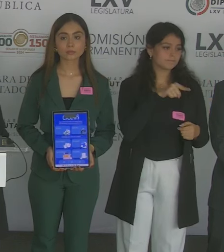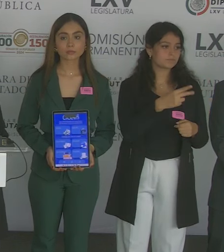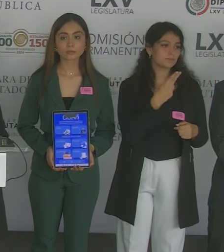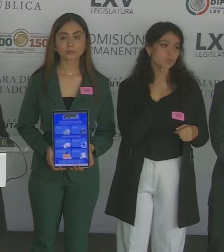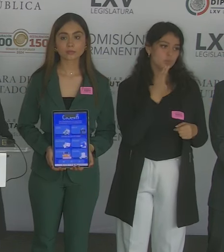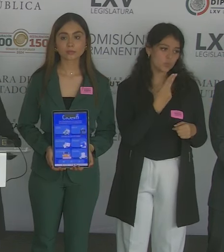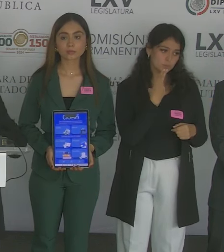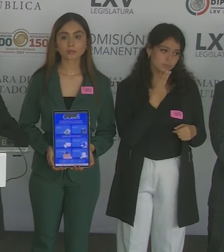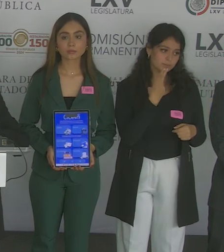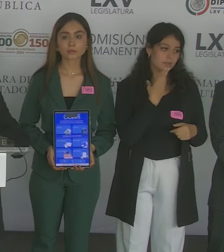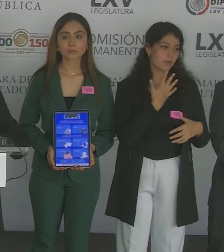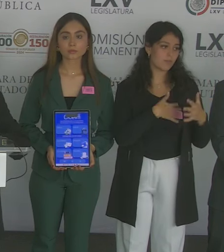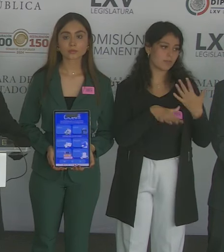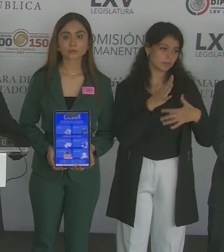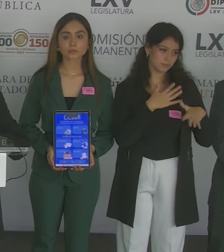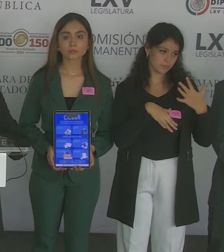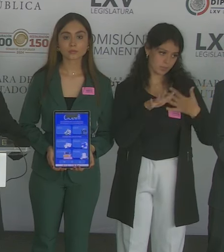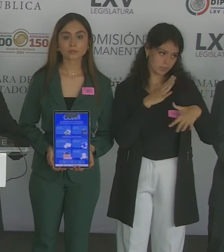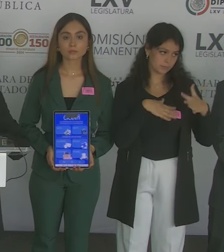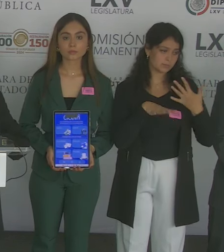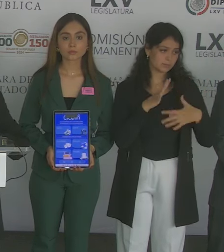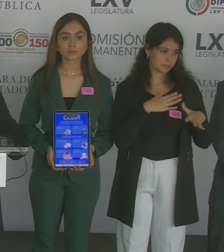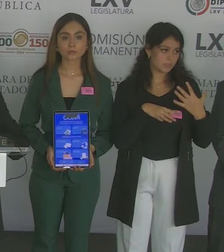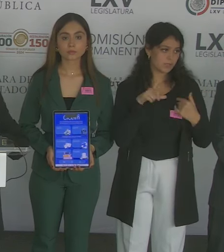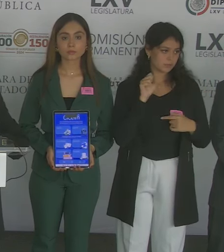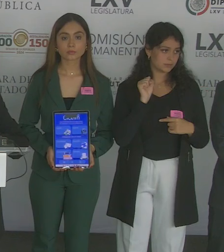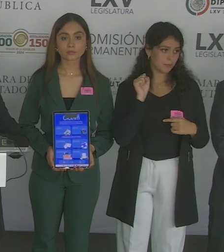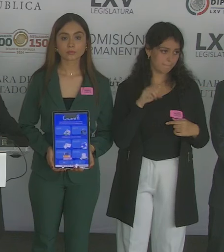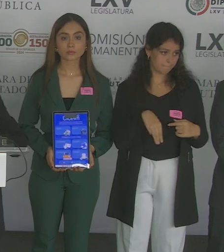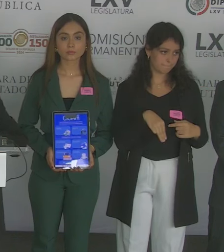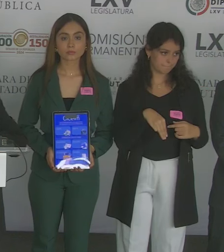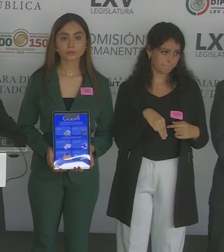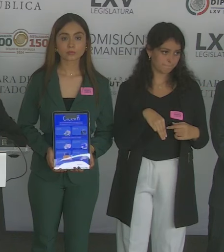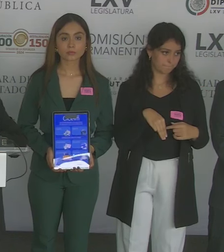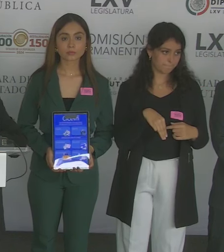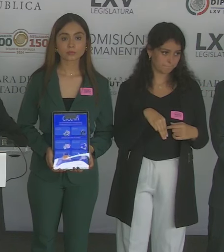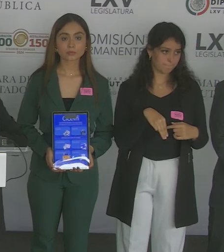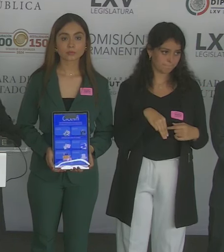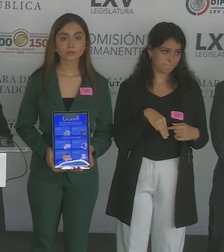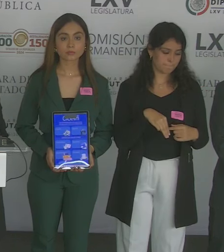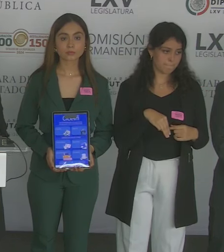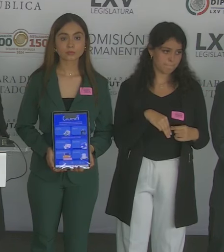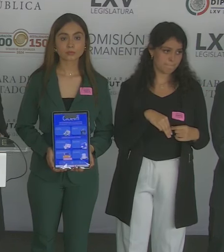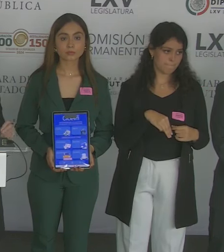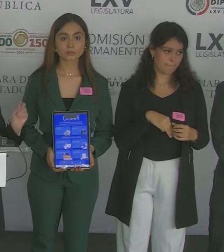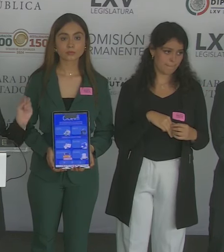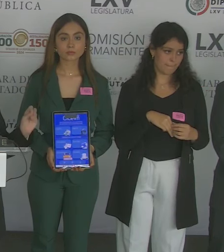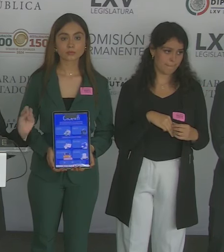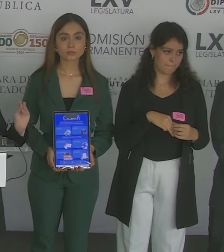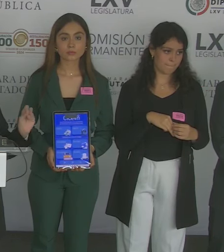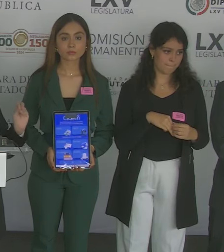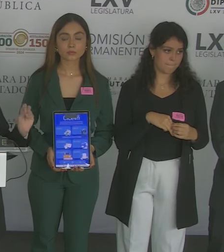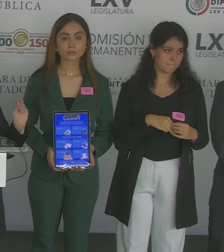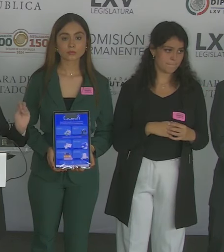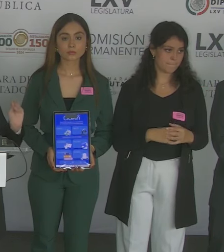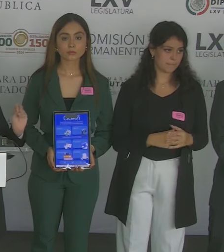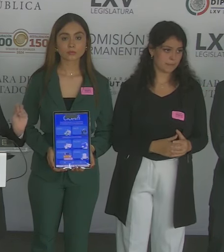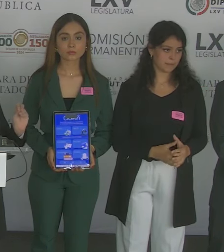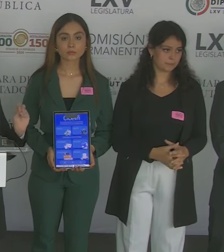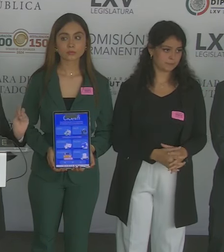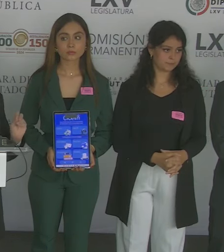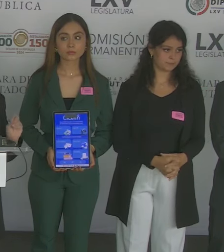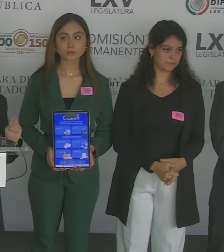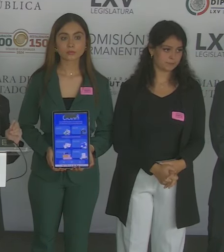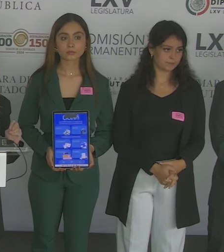señalética de lengua de señas mexicana que son cotidianos y que hay que dejar muy en